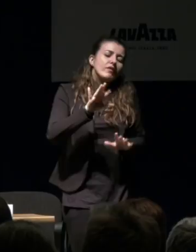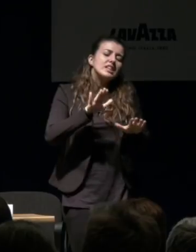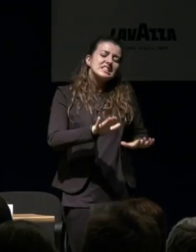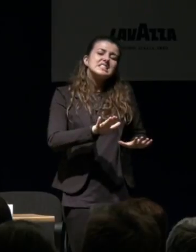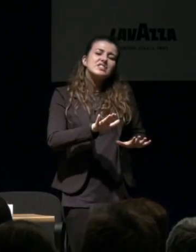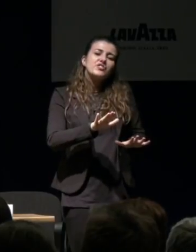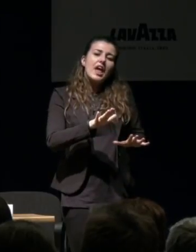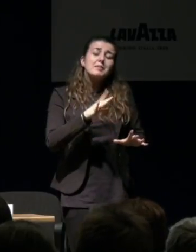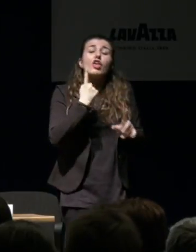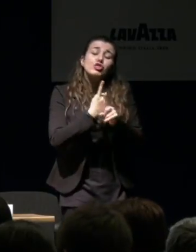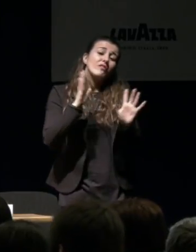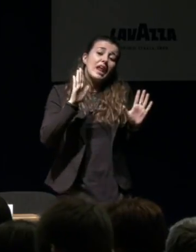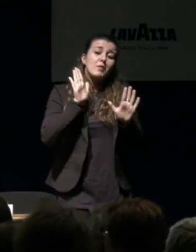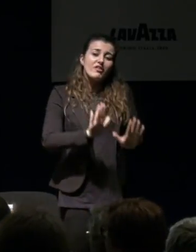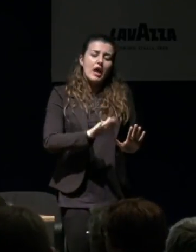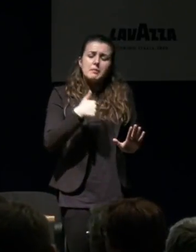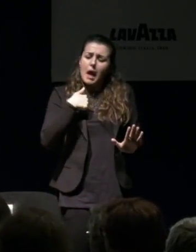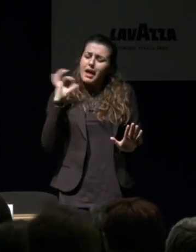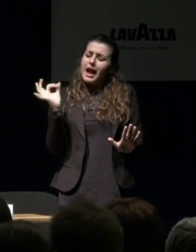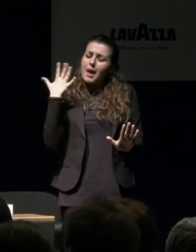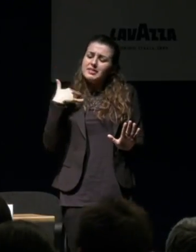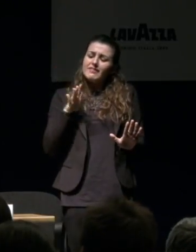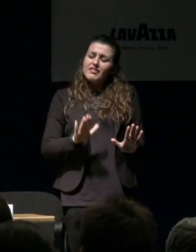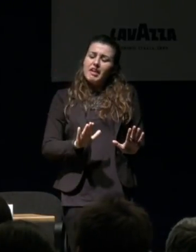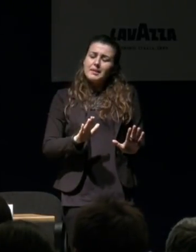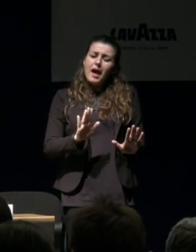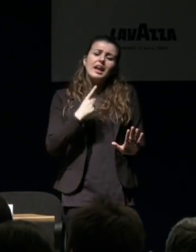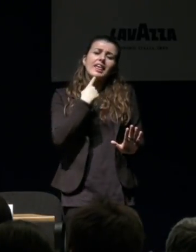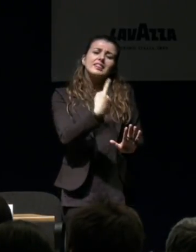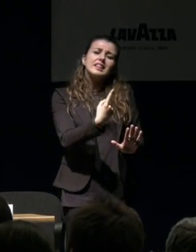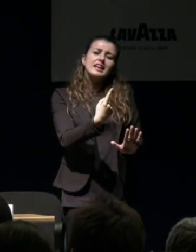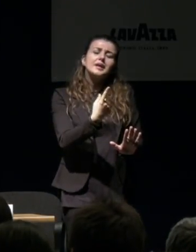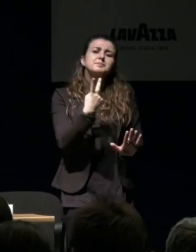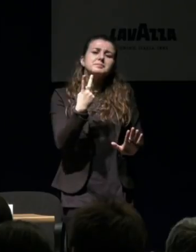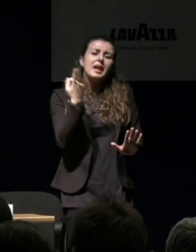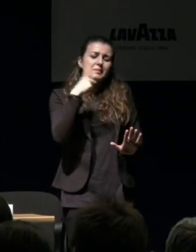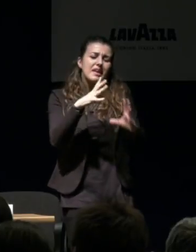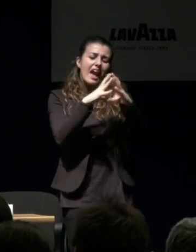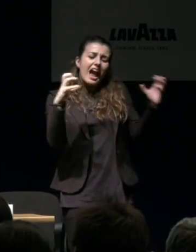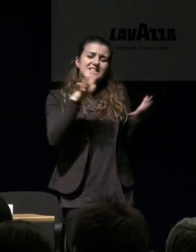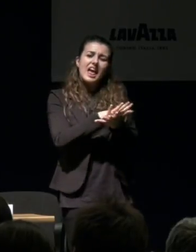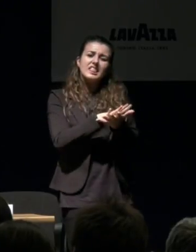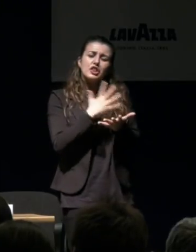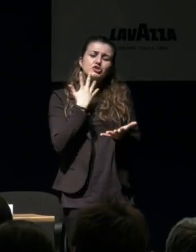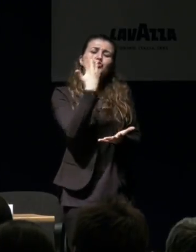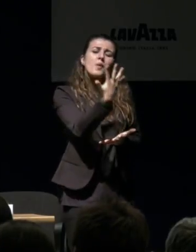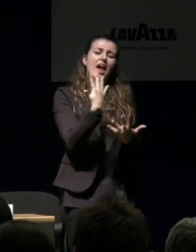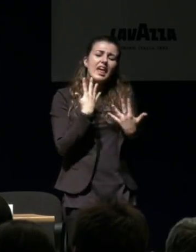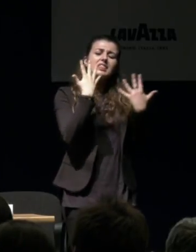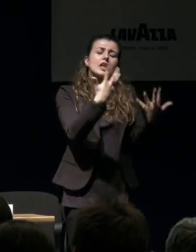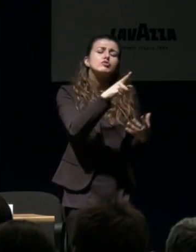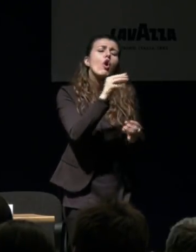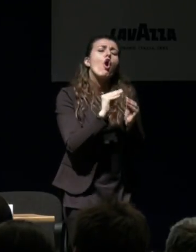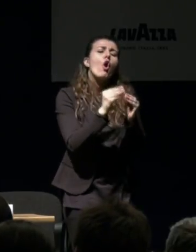credo che ci si dovrebbe fermare a me capitava di fermarmi a dire ma la casa editrice fra cinque anni fra dieci anni come tela